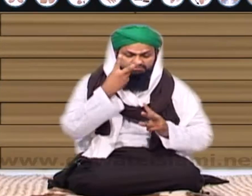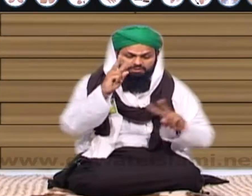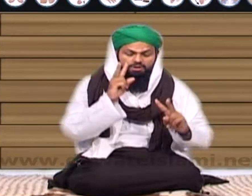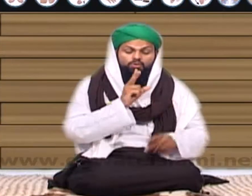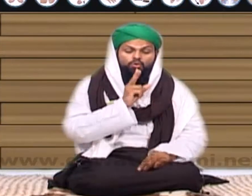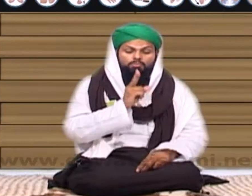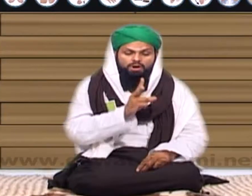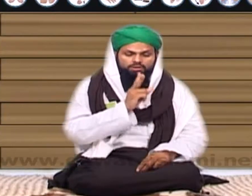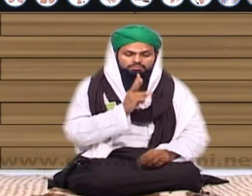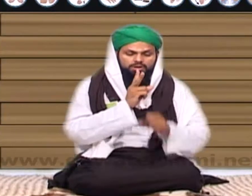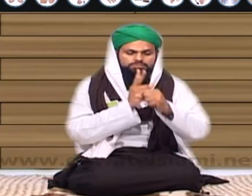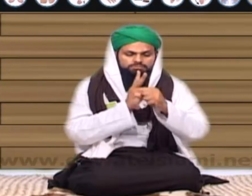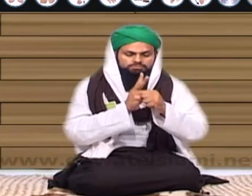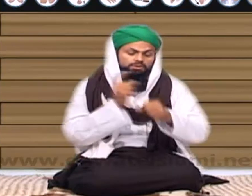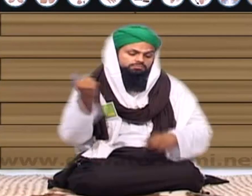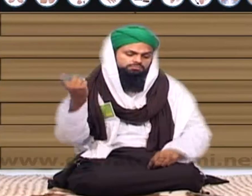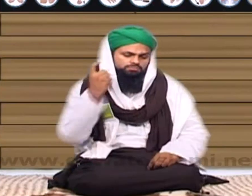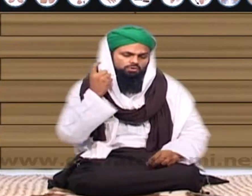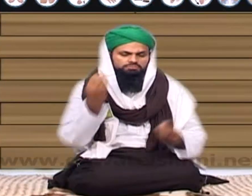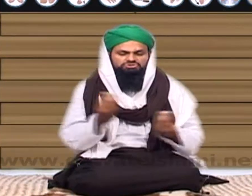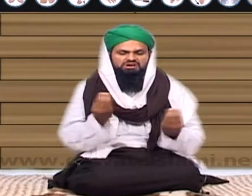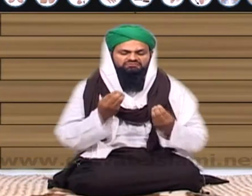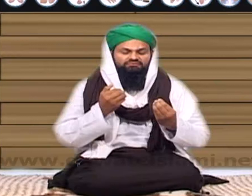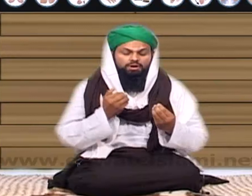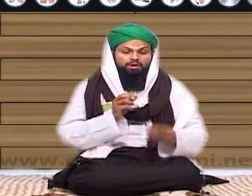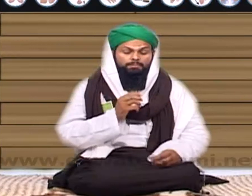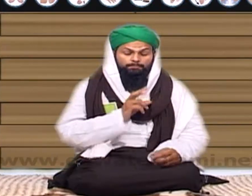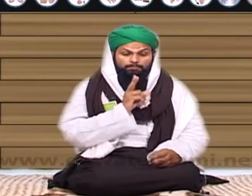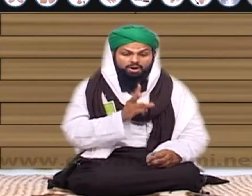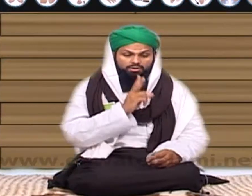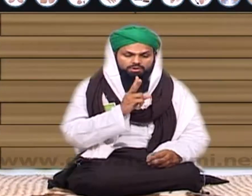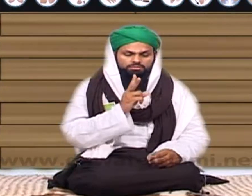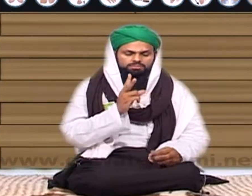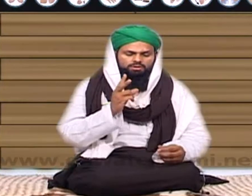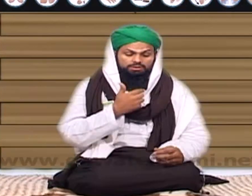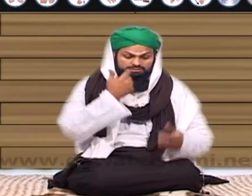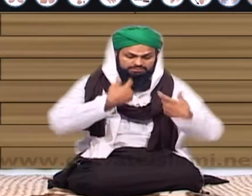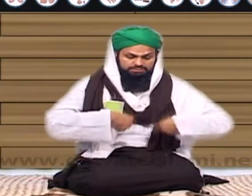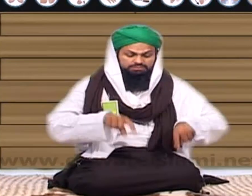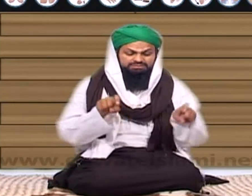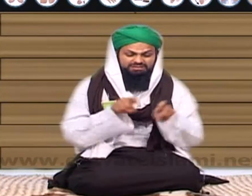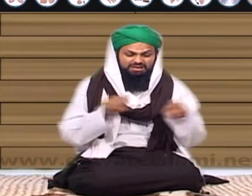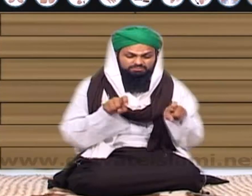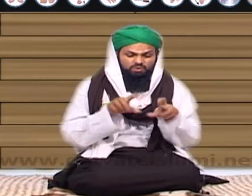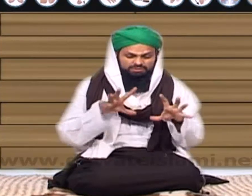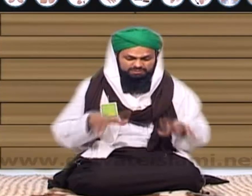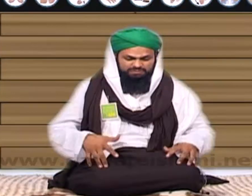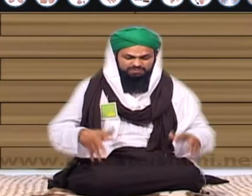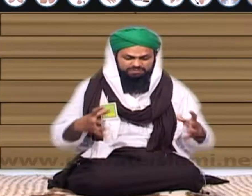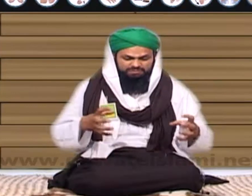پھر مجھے کتنی تکلیف, کیونکہ جب آدمی بولتا ہے سننے والا تو سن دیتا ہے خالی, لیکن بولنے والے کو بڑی تھکن لگتی ہے, پورا